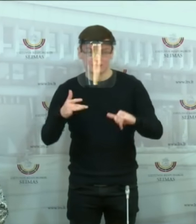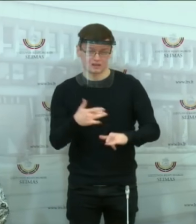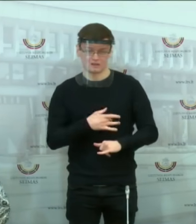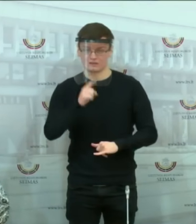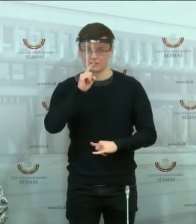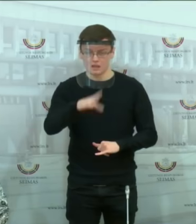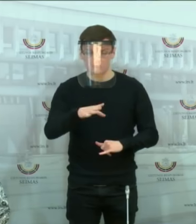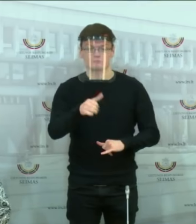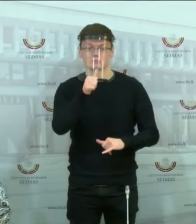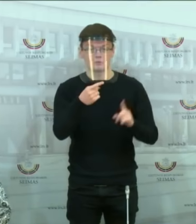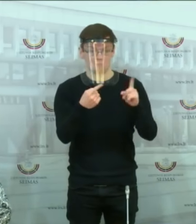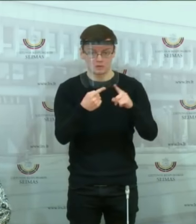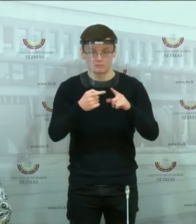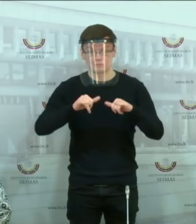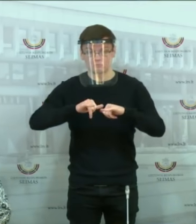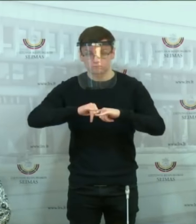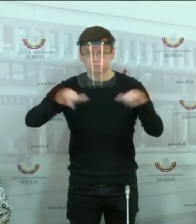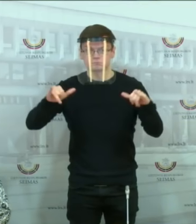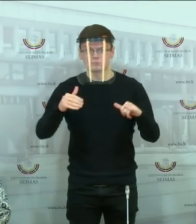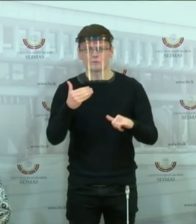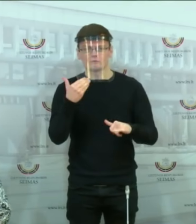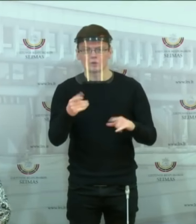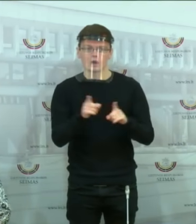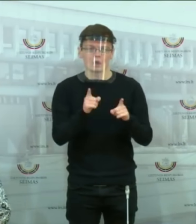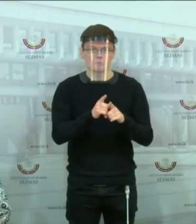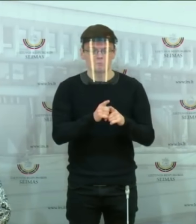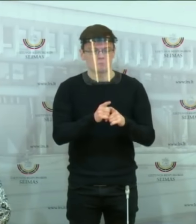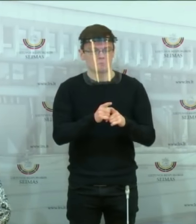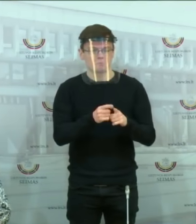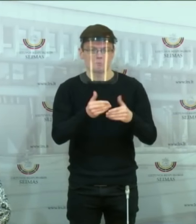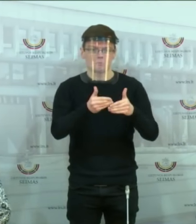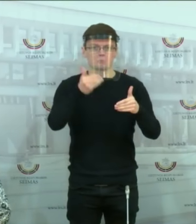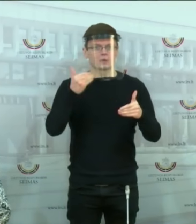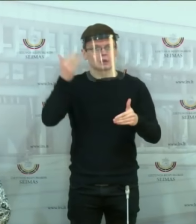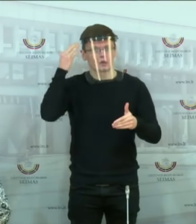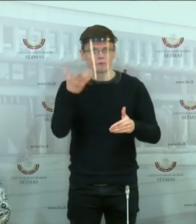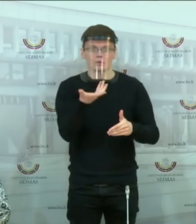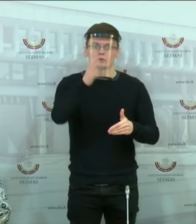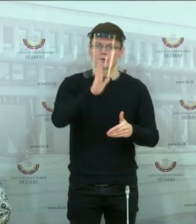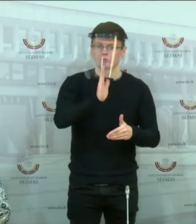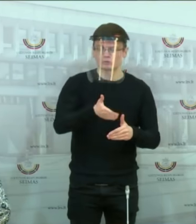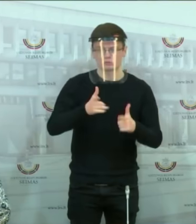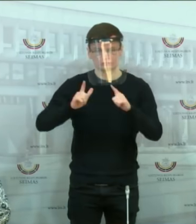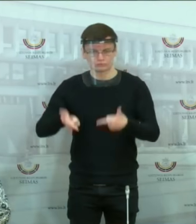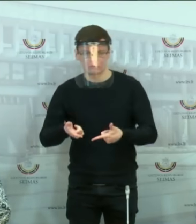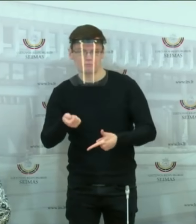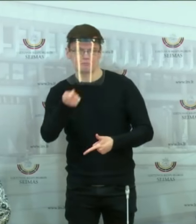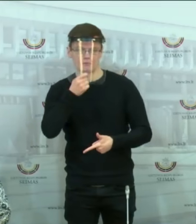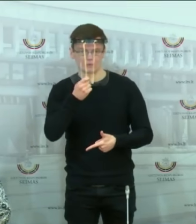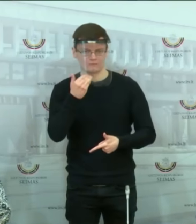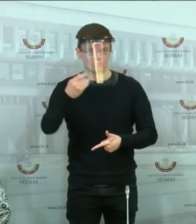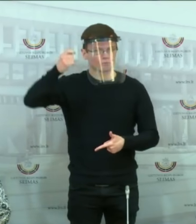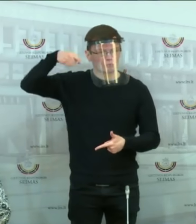kuri buvo prognozuota Lietuvai, nebuvo tokia, kokia buvo ekspertų ar mokslininkų